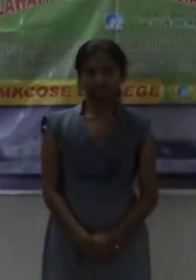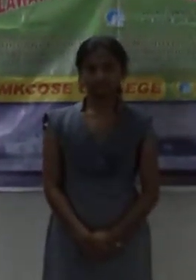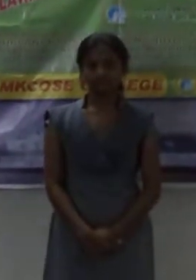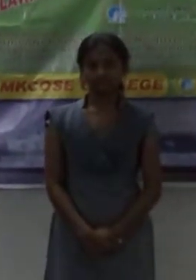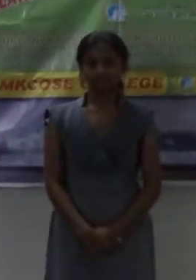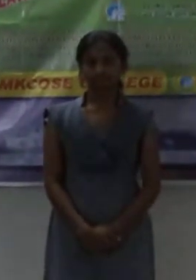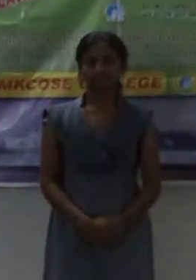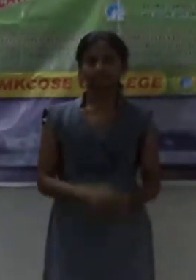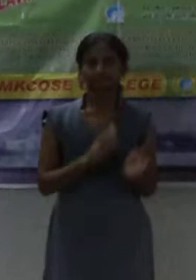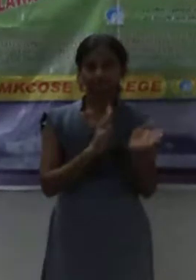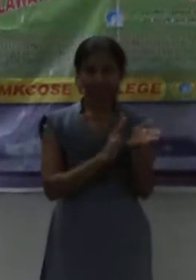मंडे,